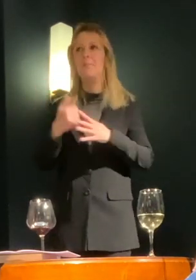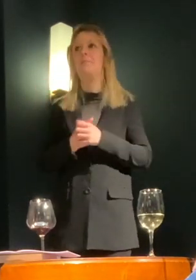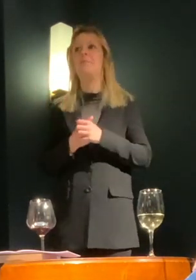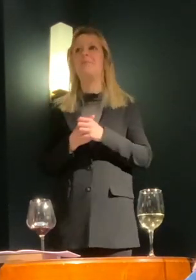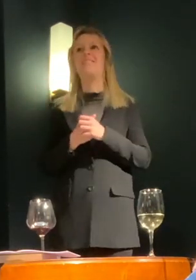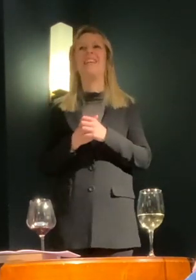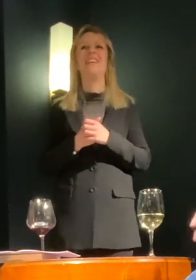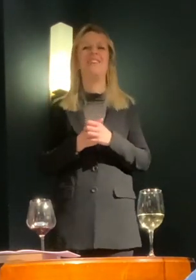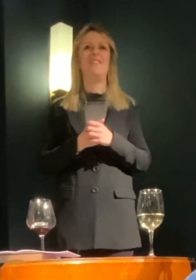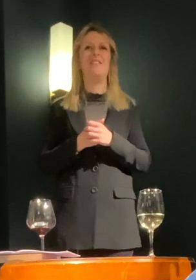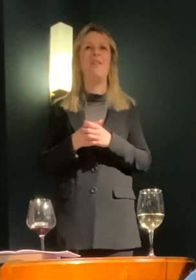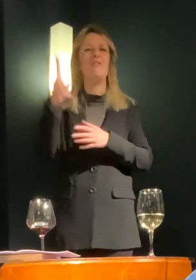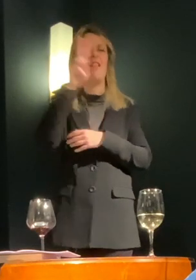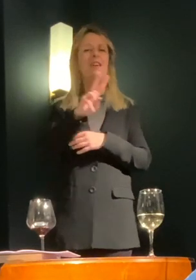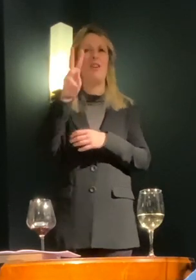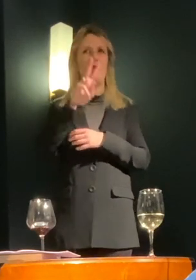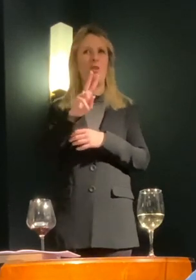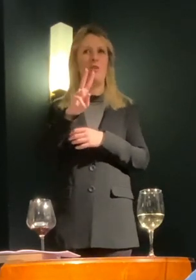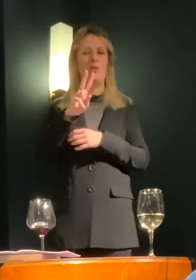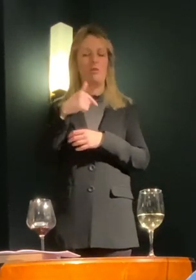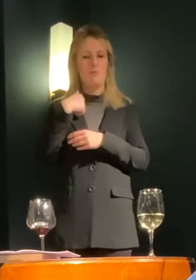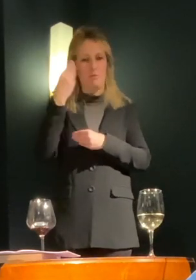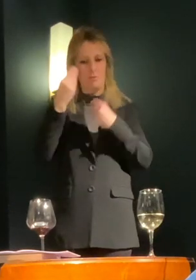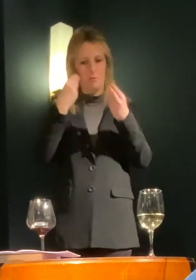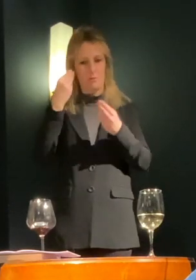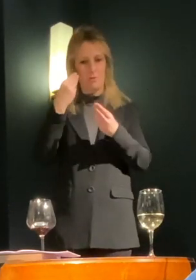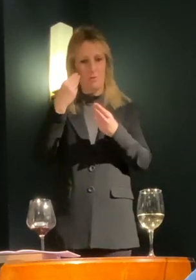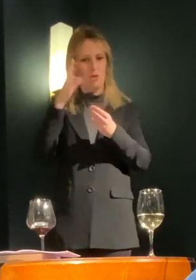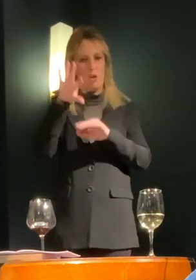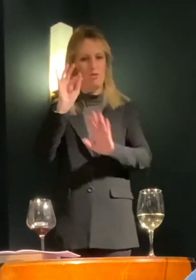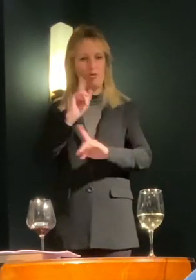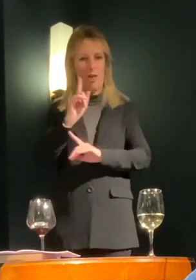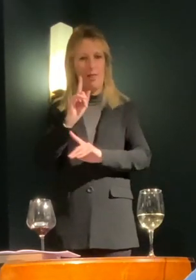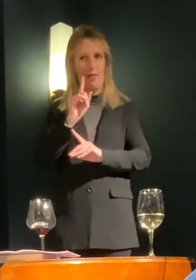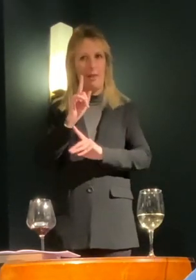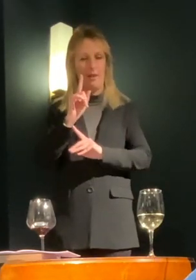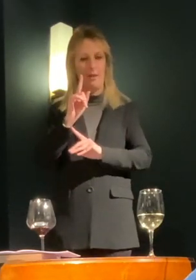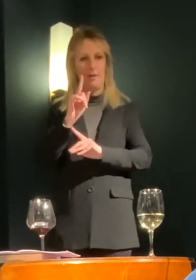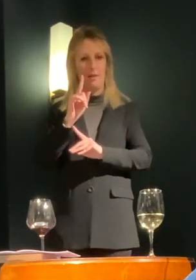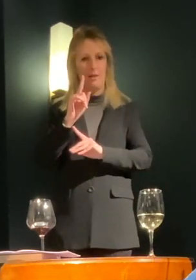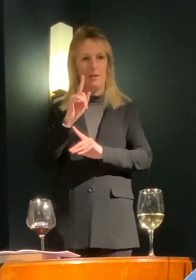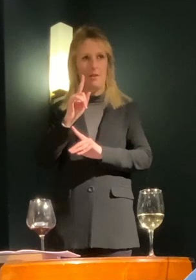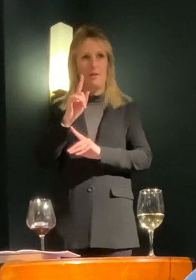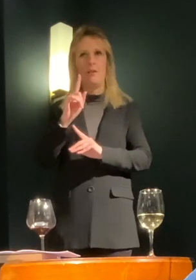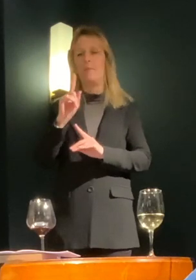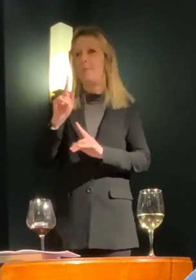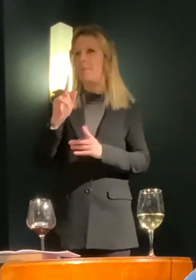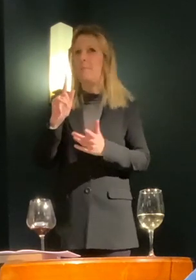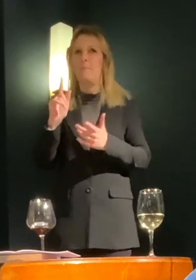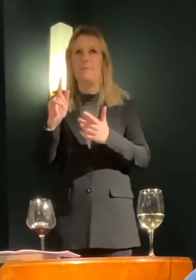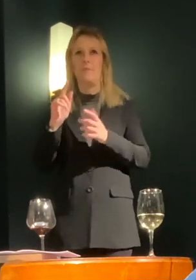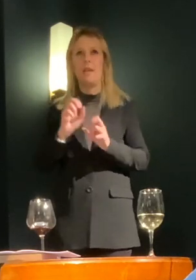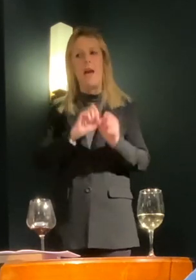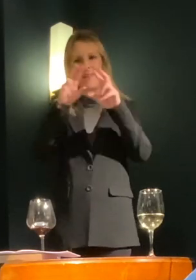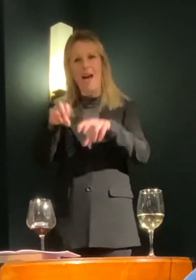E Valerio, secondo me neanche lo sceglie, Valerio a un certo punto... La temperatura intorno... Sai, c'è quella storia della rana che